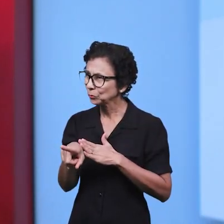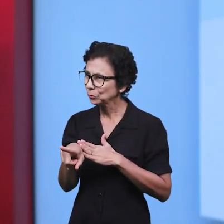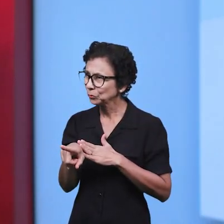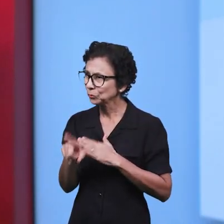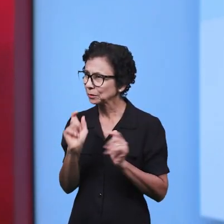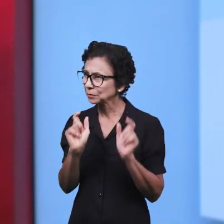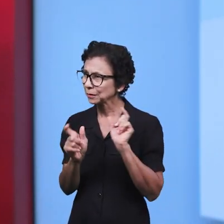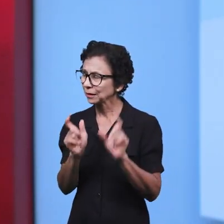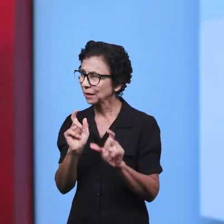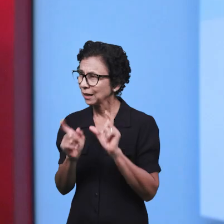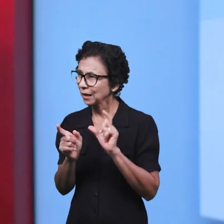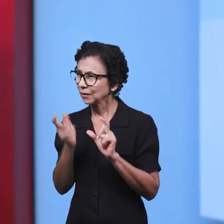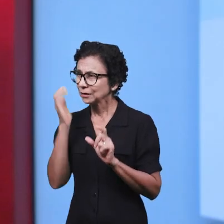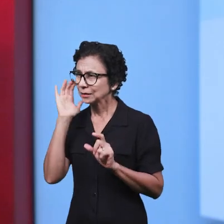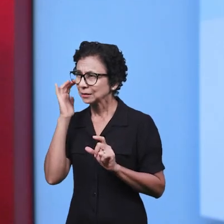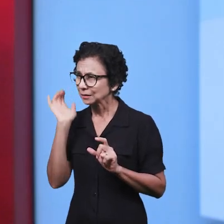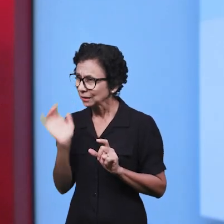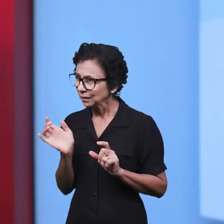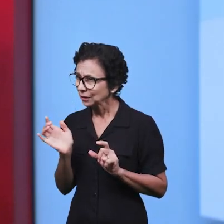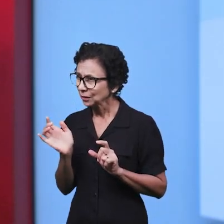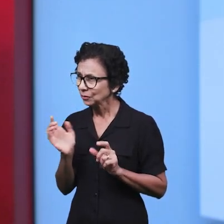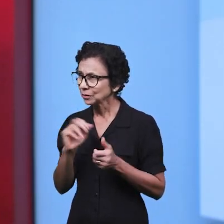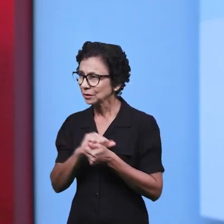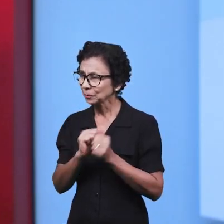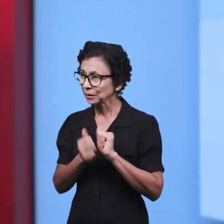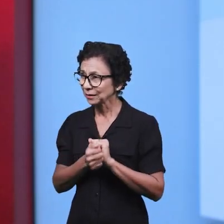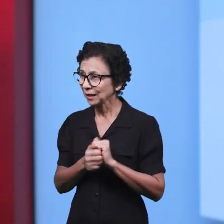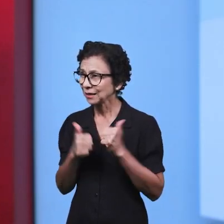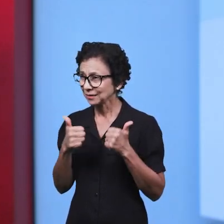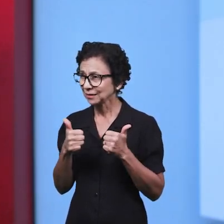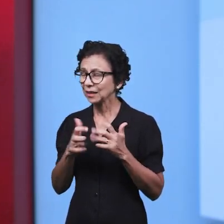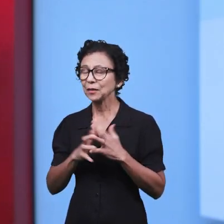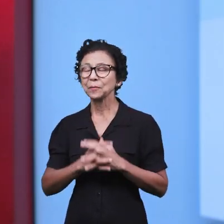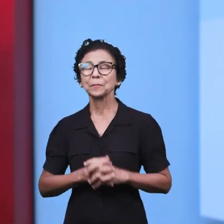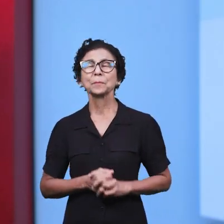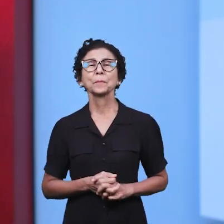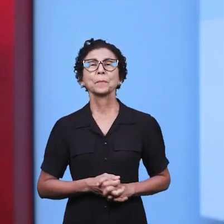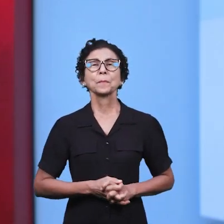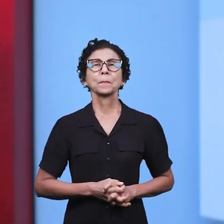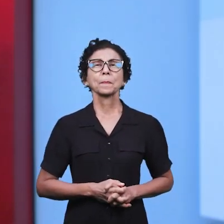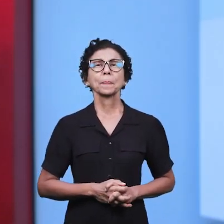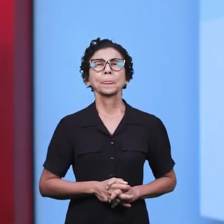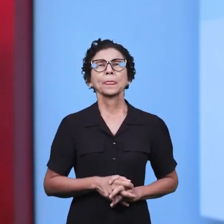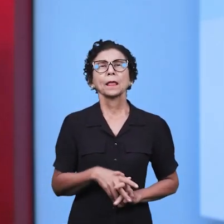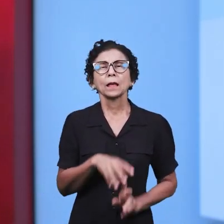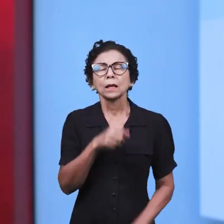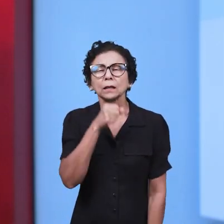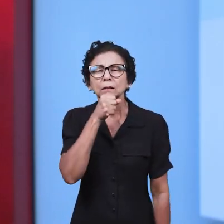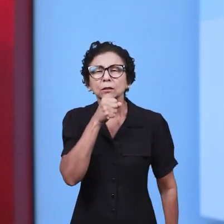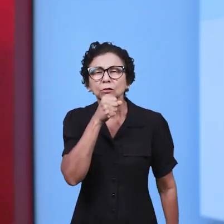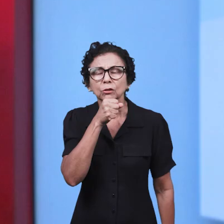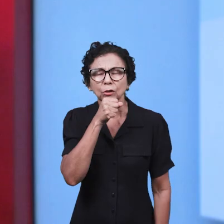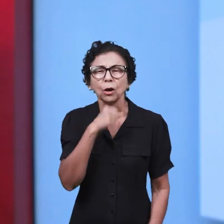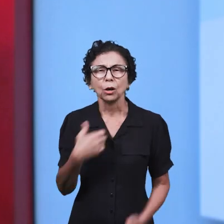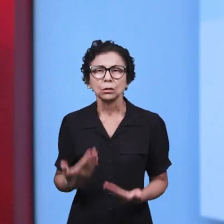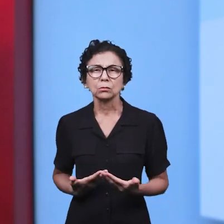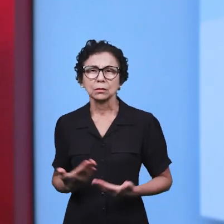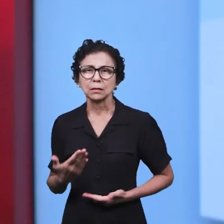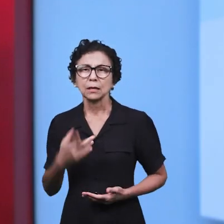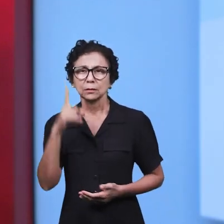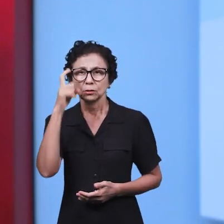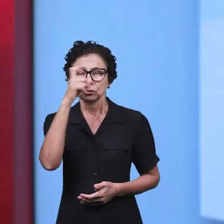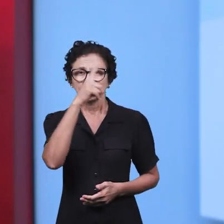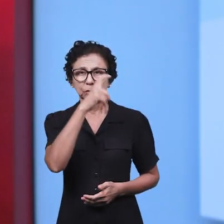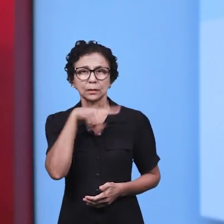termos para que ele possa compreender. E é uma grande bênção. E esses irmãos, né, os nossos irmãos idosos, que têm essa dificuldade